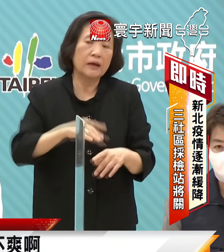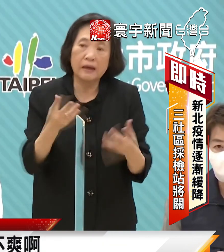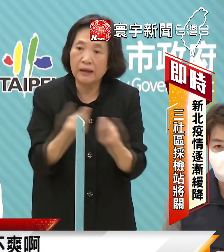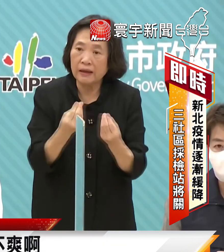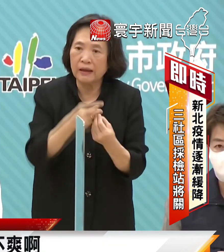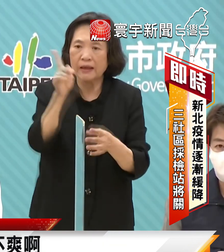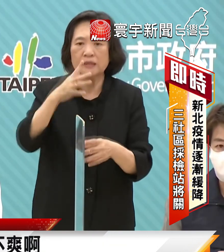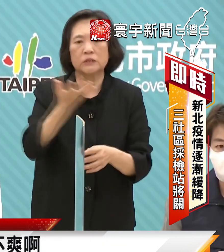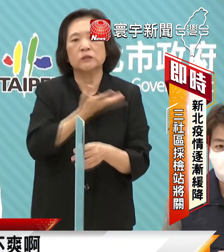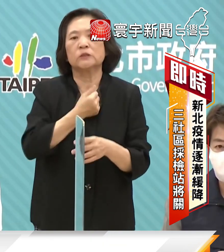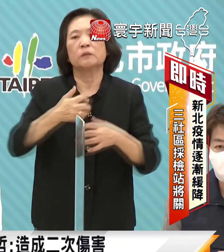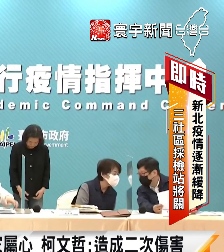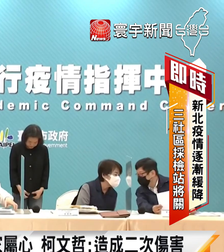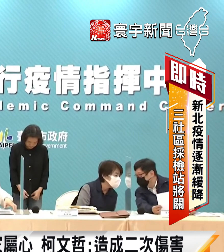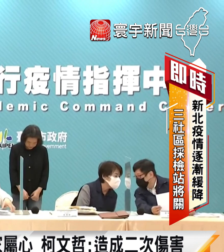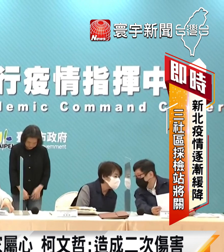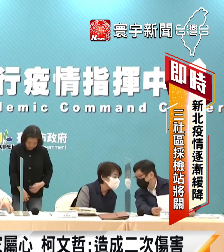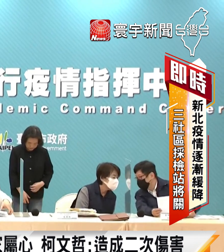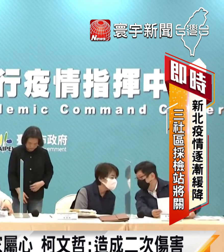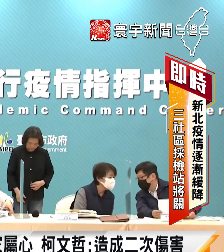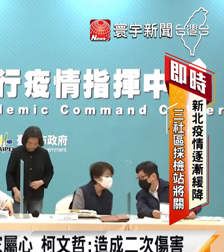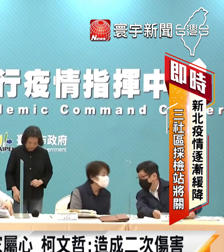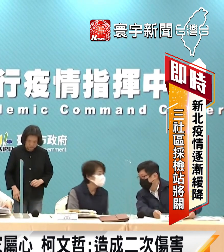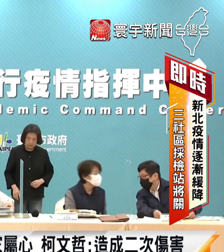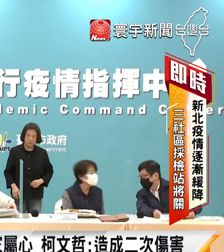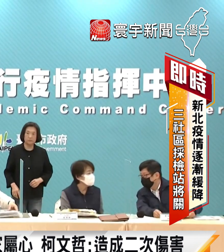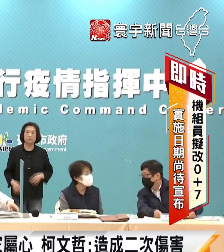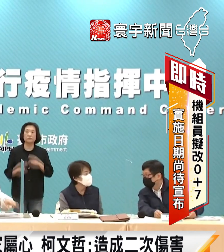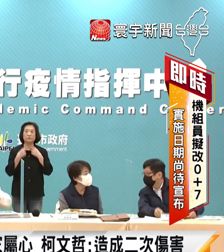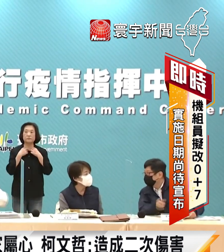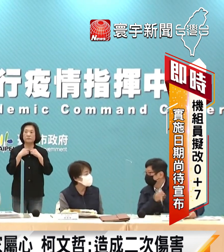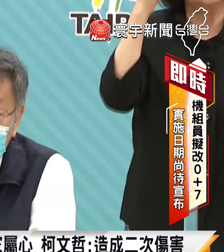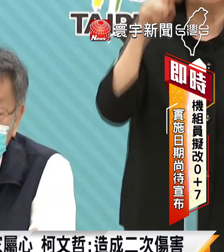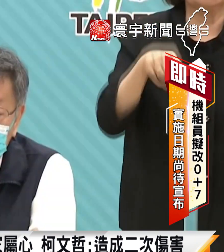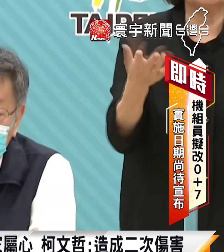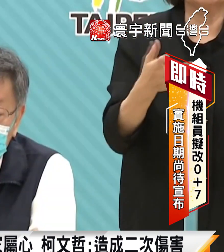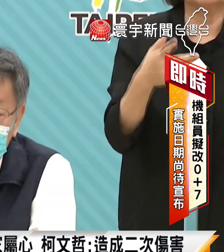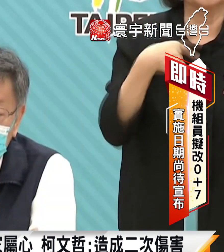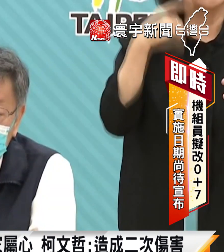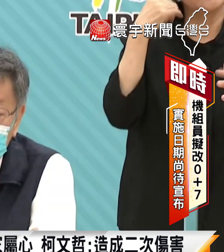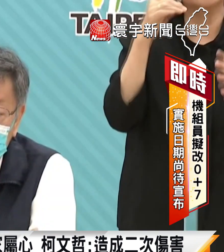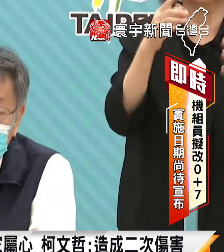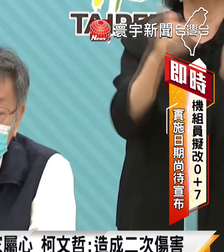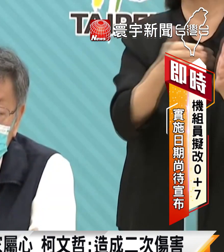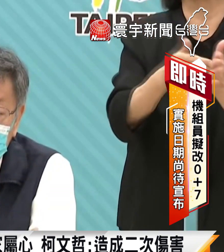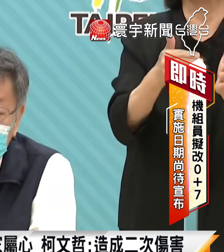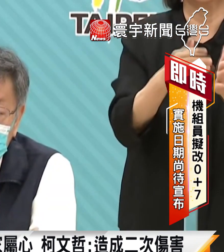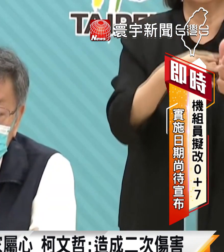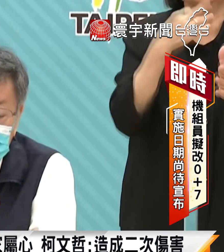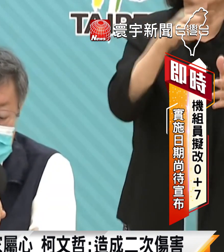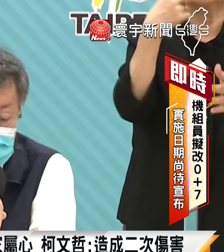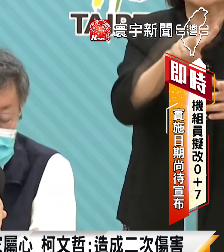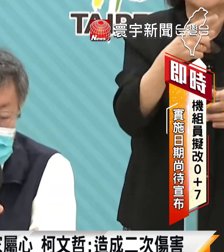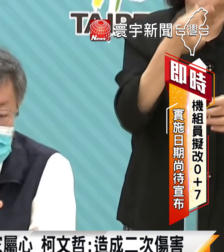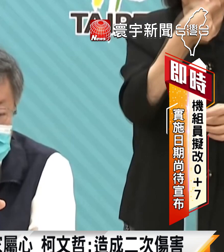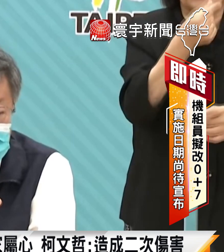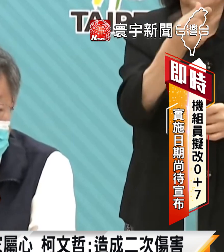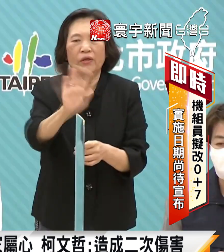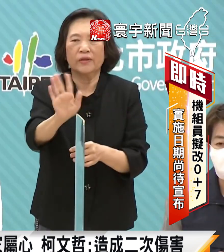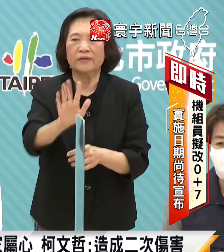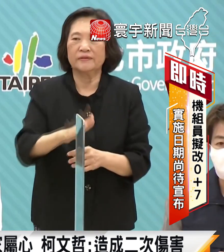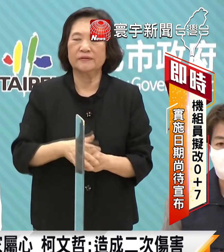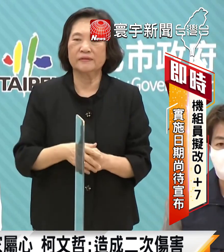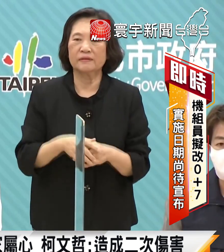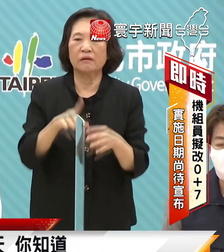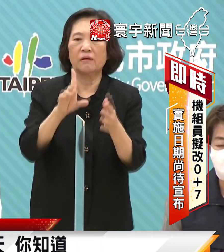了就很不爽了。 压抑不了怒火，再度炮轰中央。柯文哲落重话，指控指挥中心已经造成家属二次伤害。